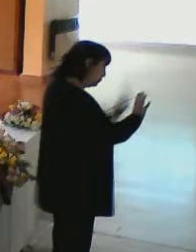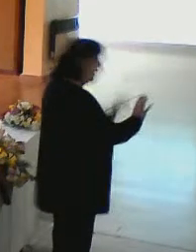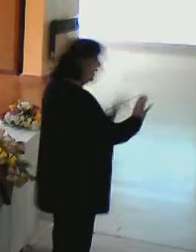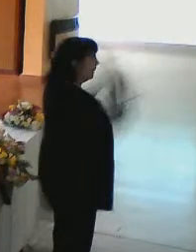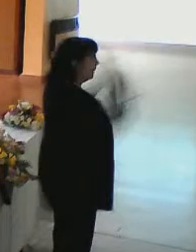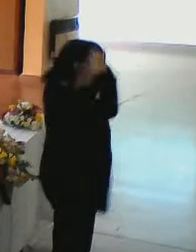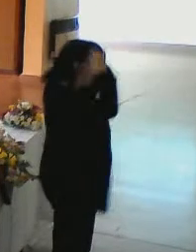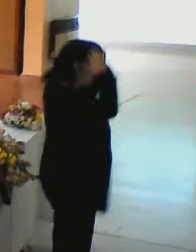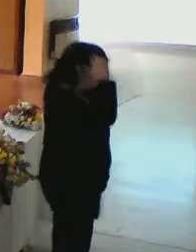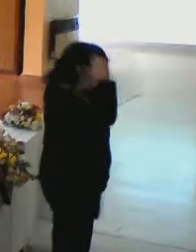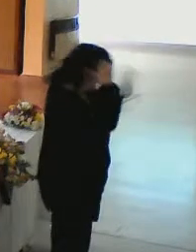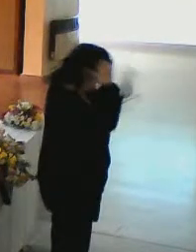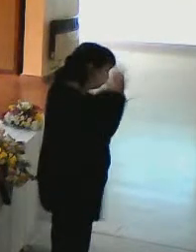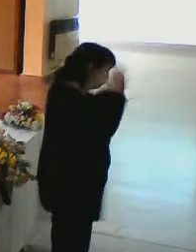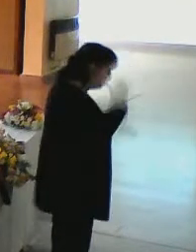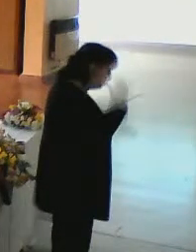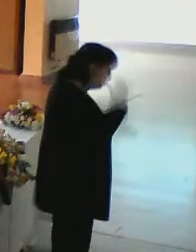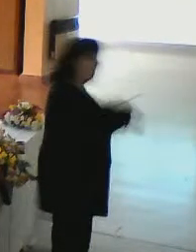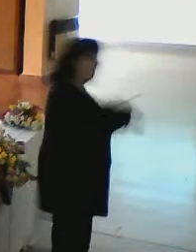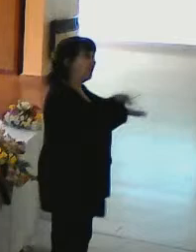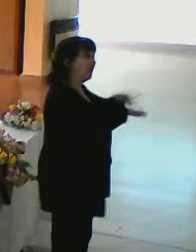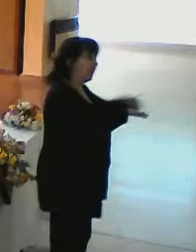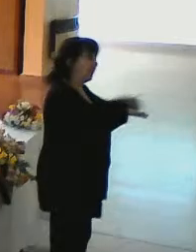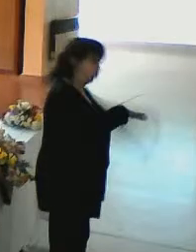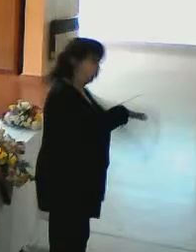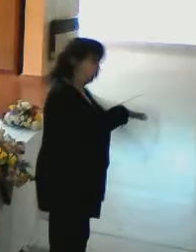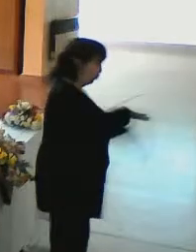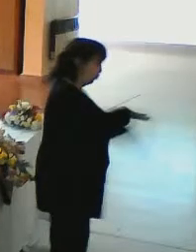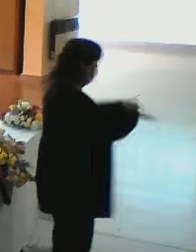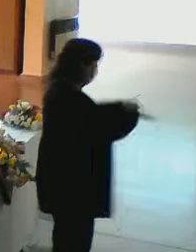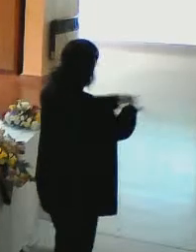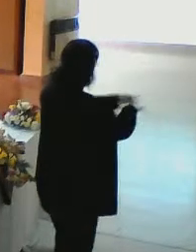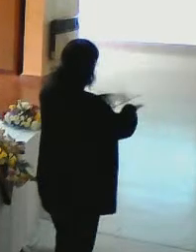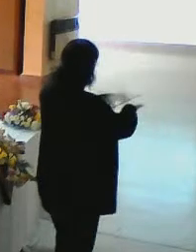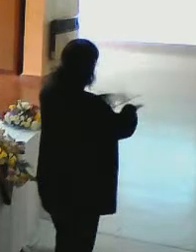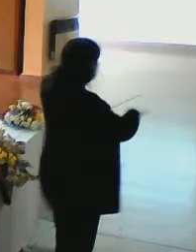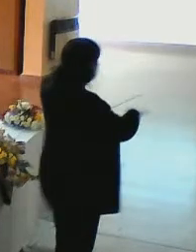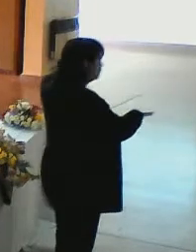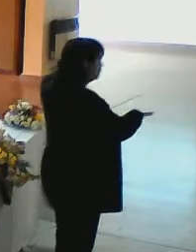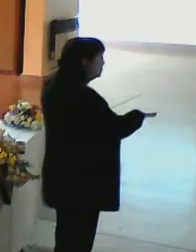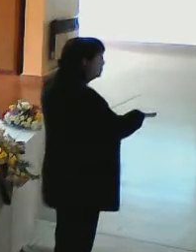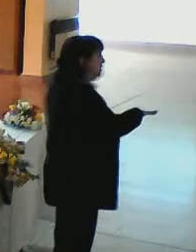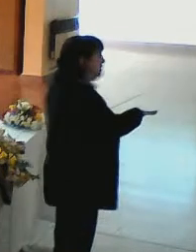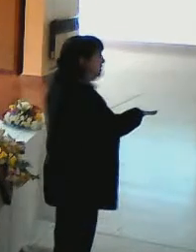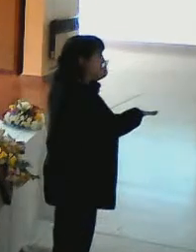la cabeza hasta los dedos del pie. Ahí evaluamos no solamente